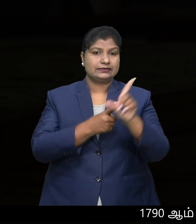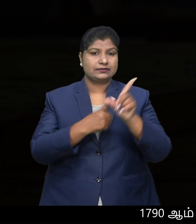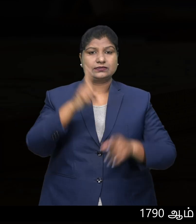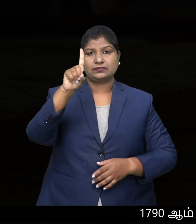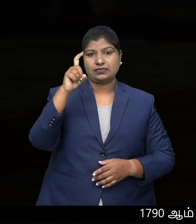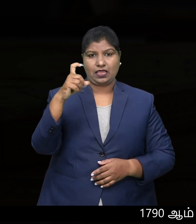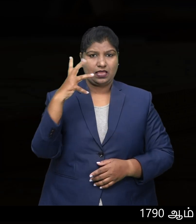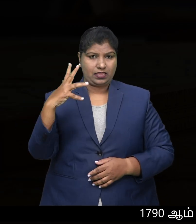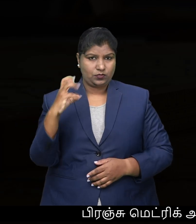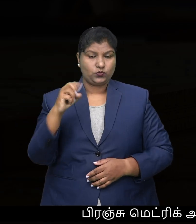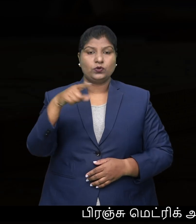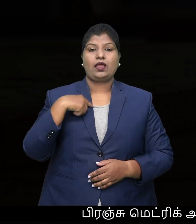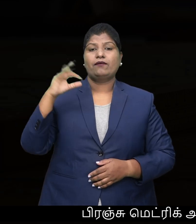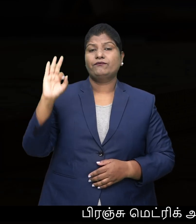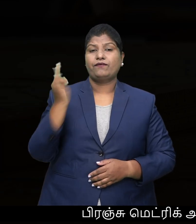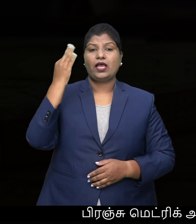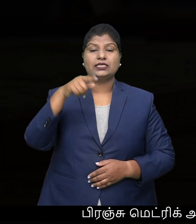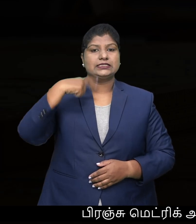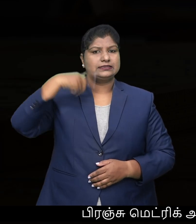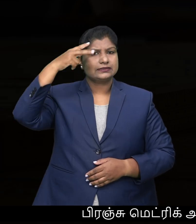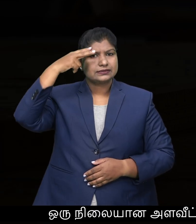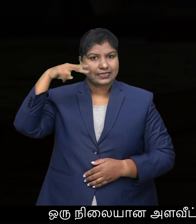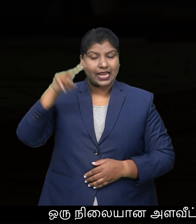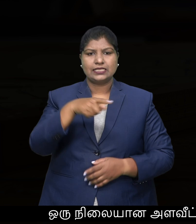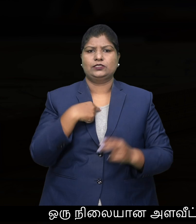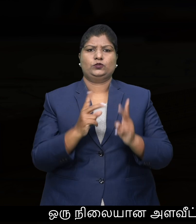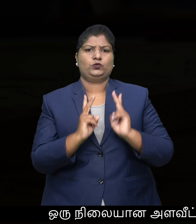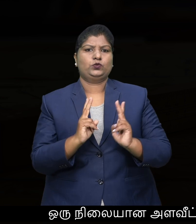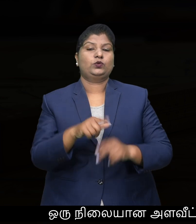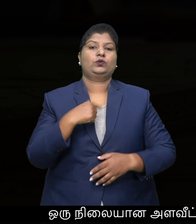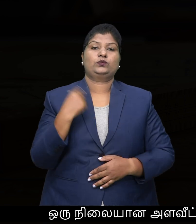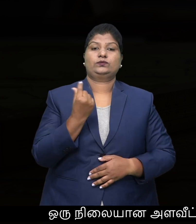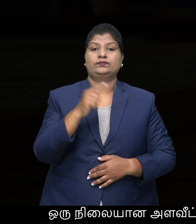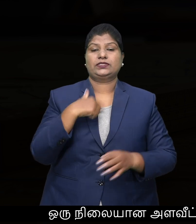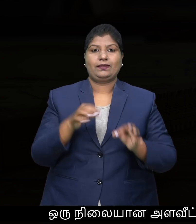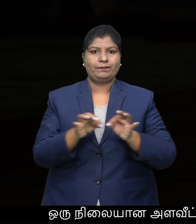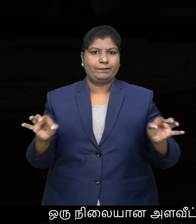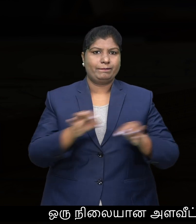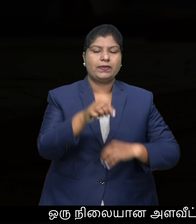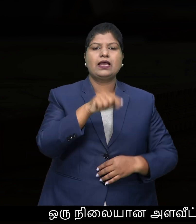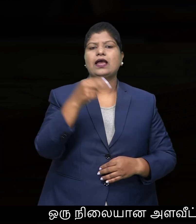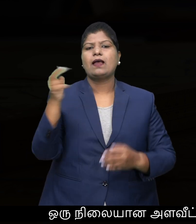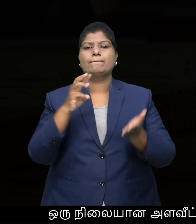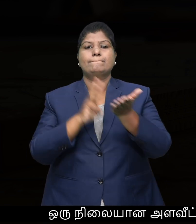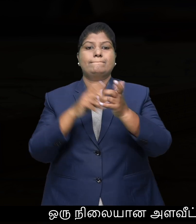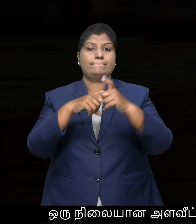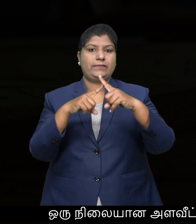1790ஆம் ஆண்டில் பிரெஞ்சு மெட்ரிக் அமைப்பு எனப்படும் ஒரு நிலையான அளவீட்டு அலகு உருவாக்கியது.